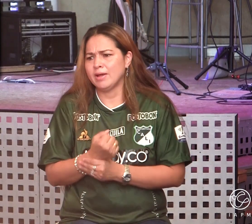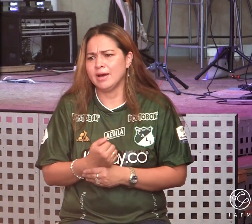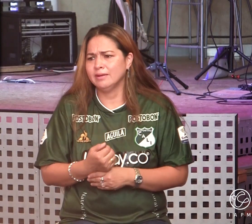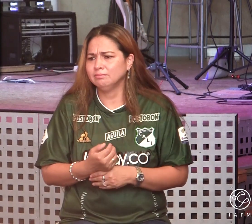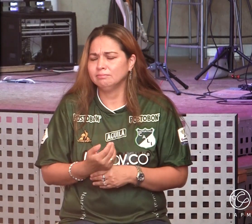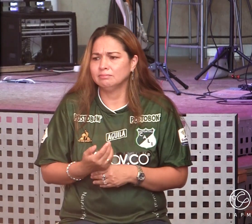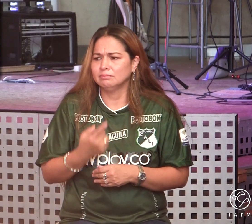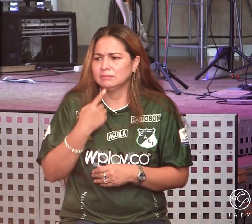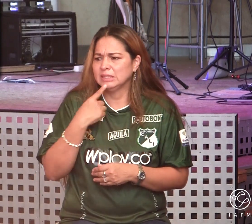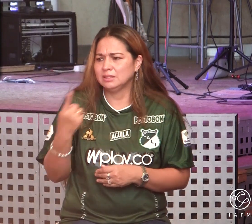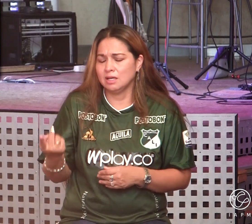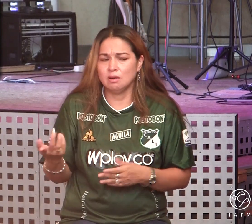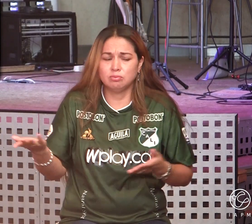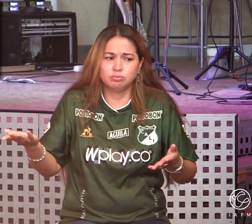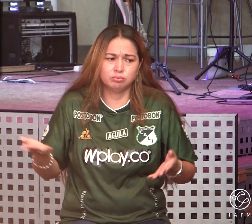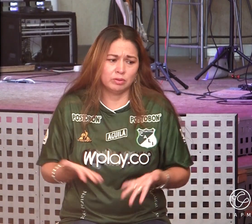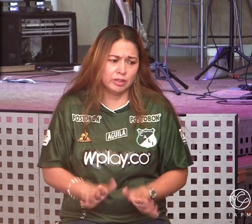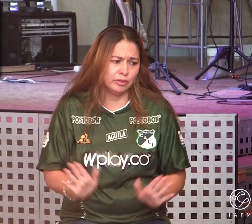Sara.